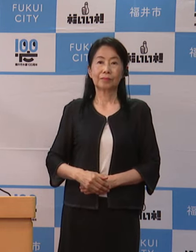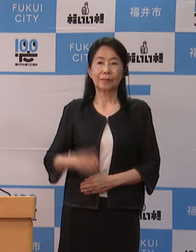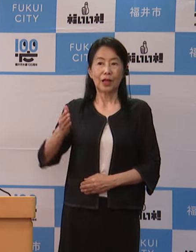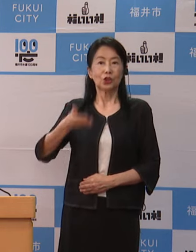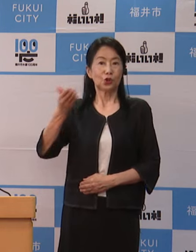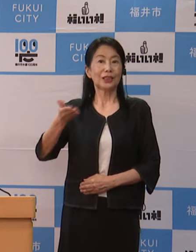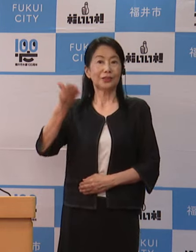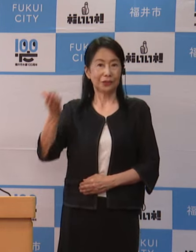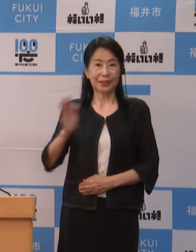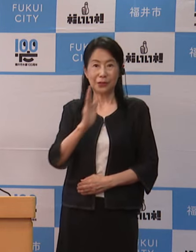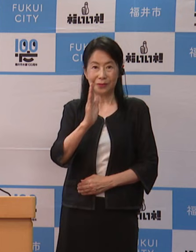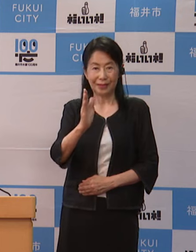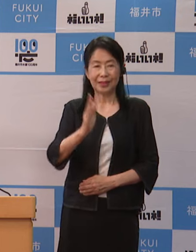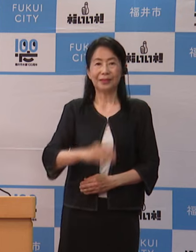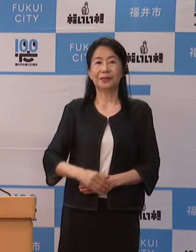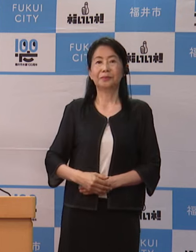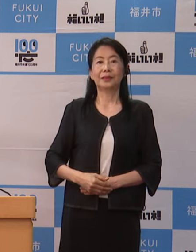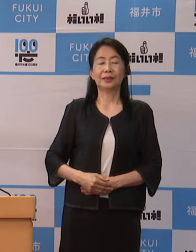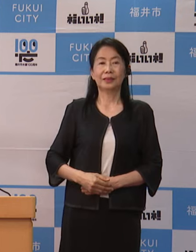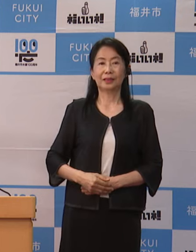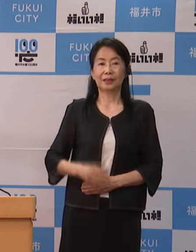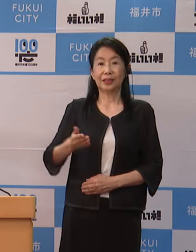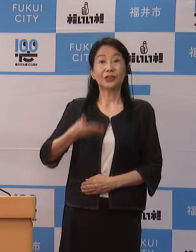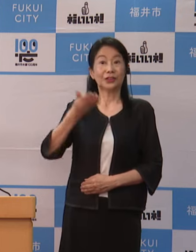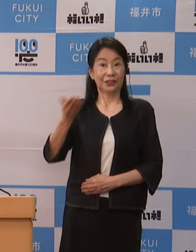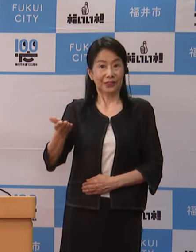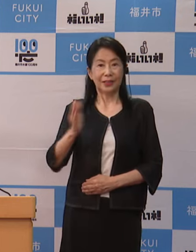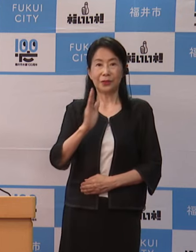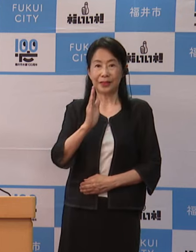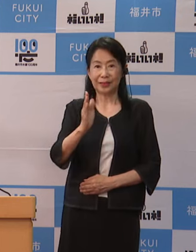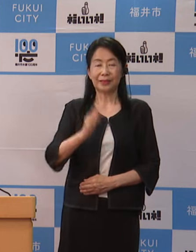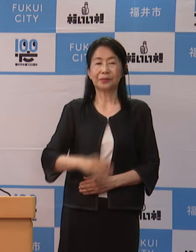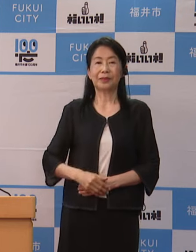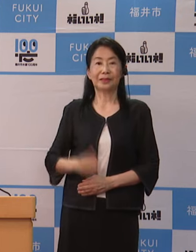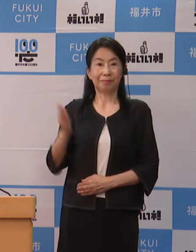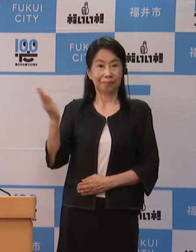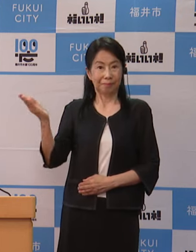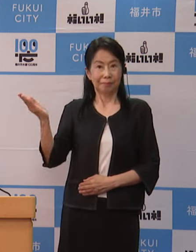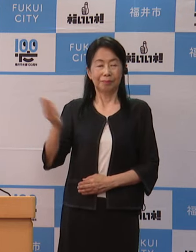次の次ですね、もう一つちょっとめくっていただくと、